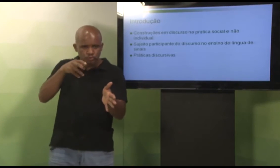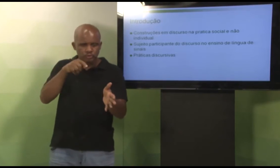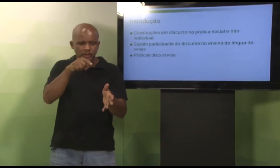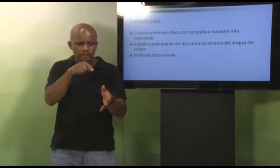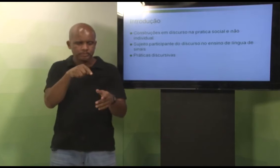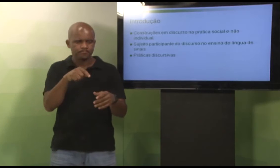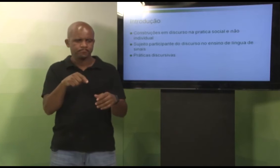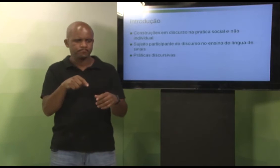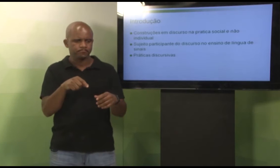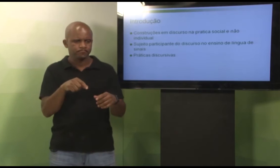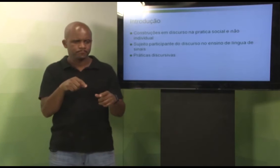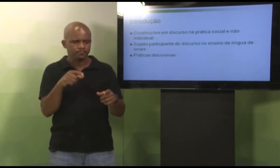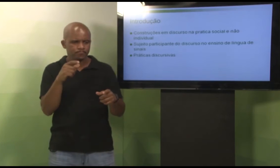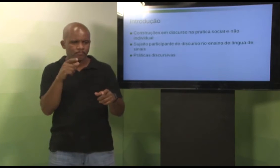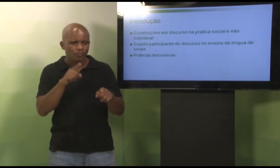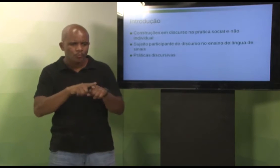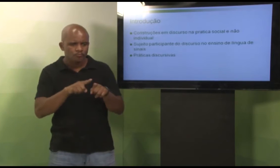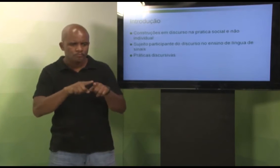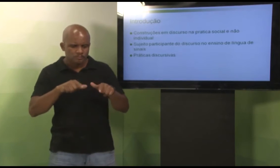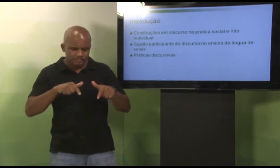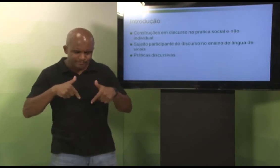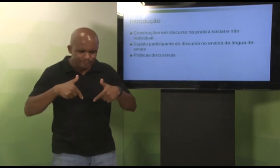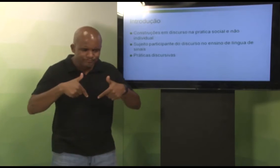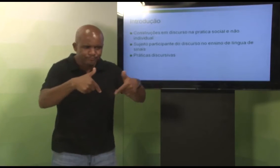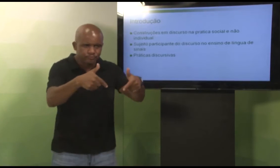Na análise do discurso,